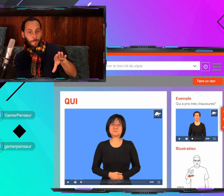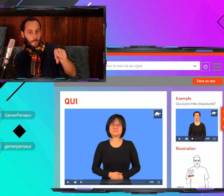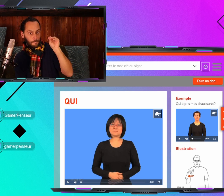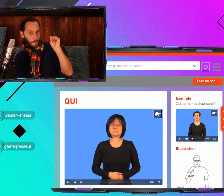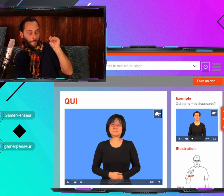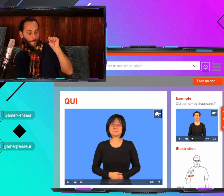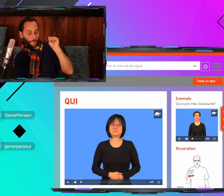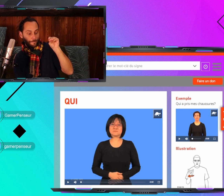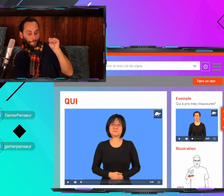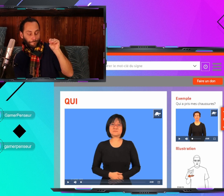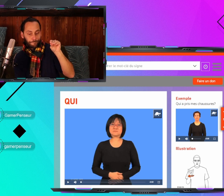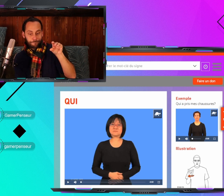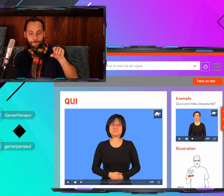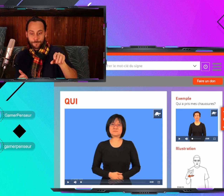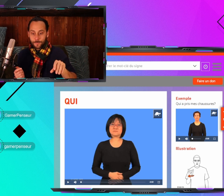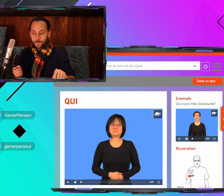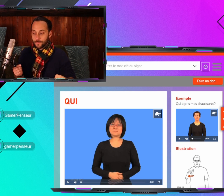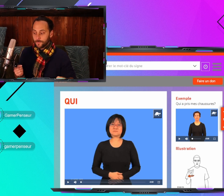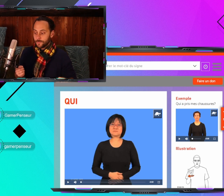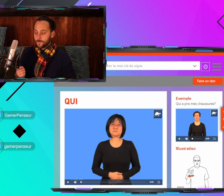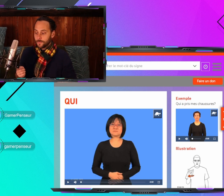Moi j'ai pris, paf.